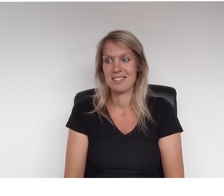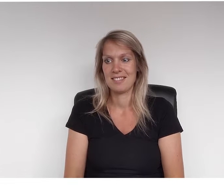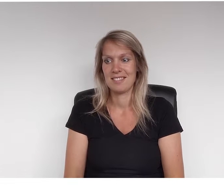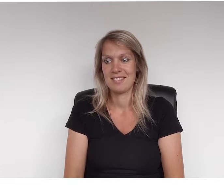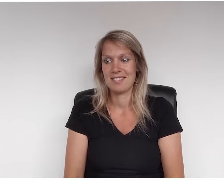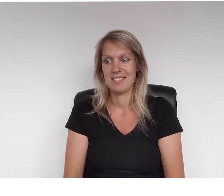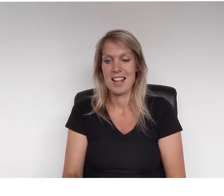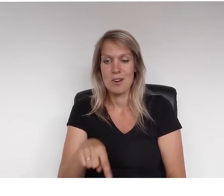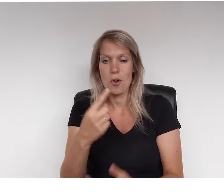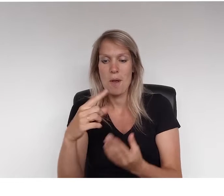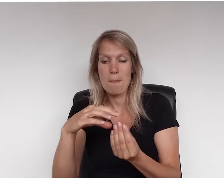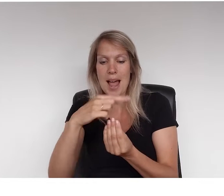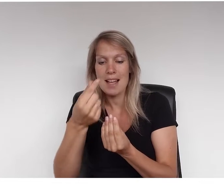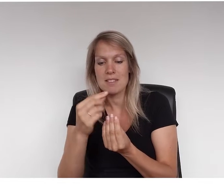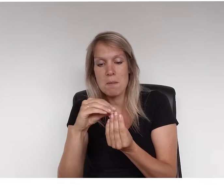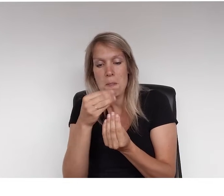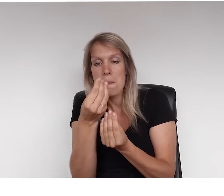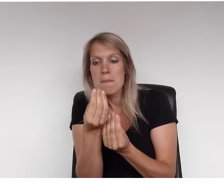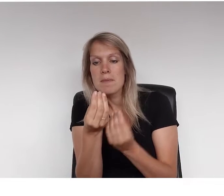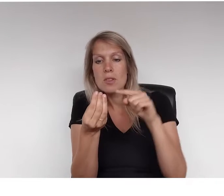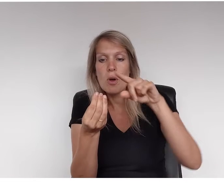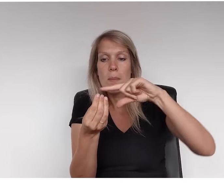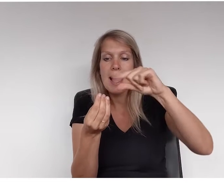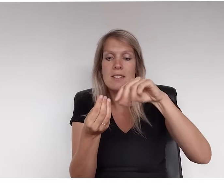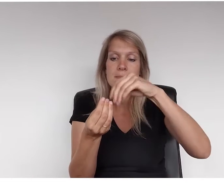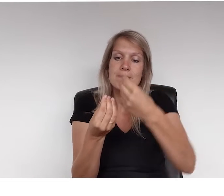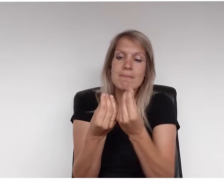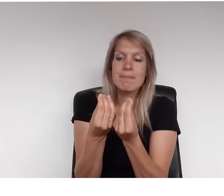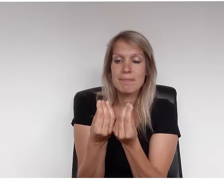Nog een blaadje. Nog een blaadje.